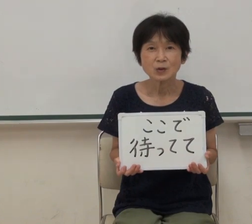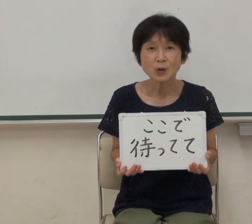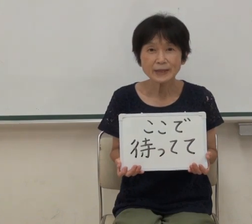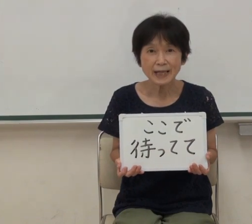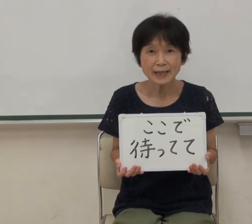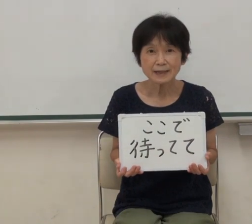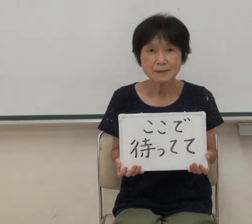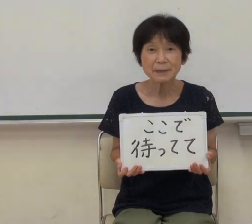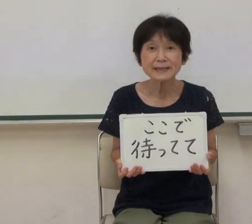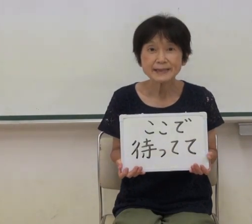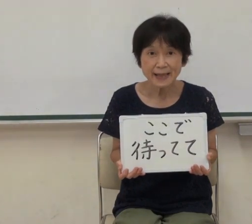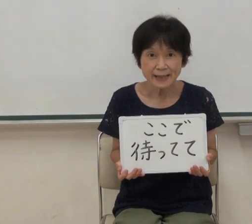ここで待ってて。